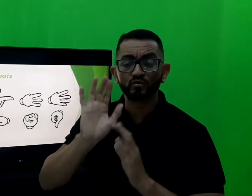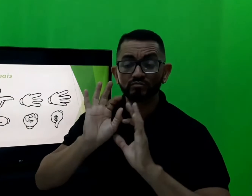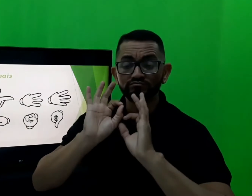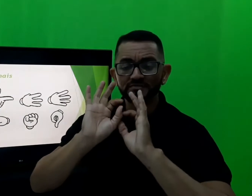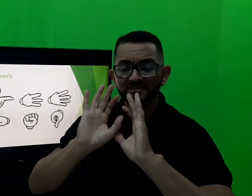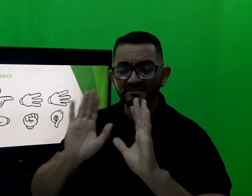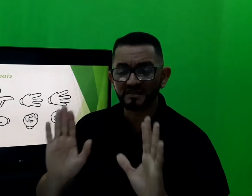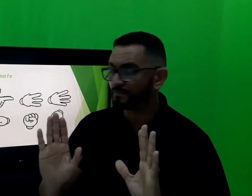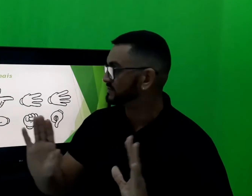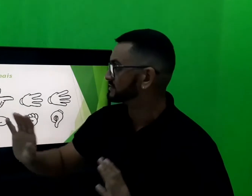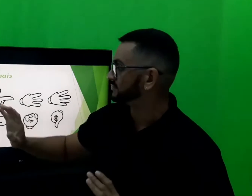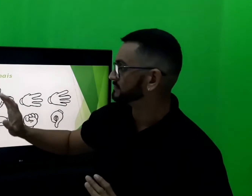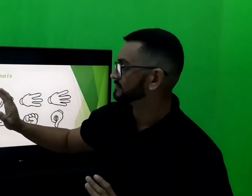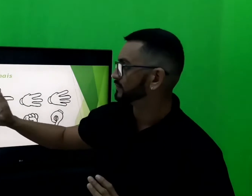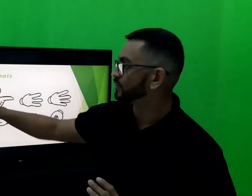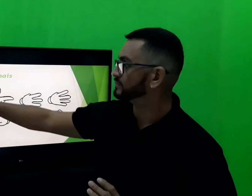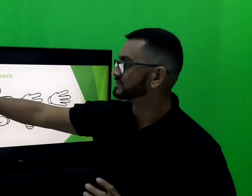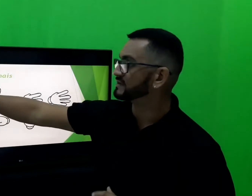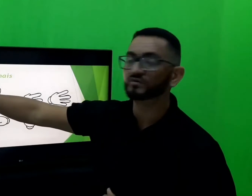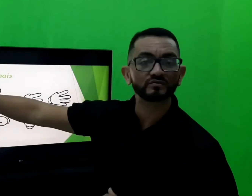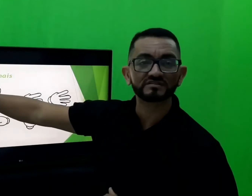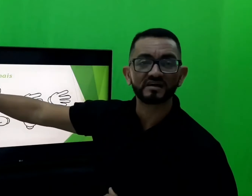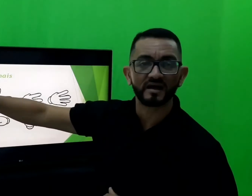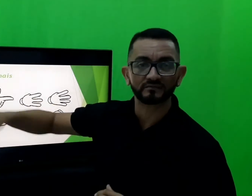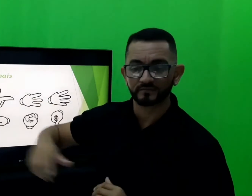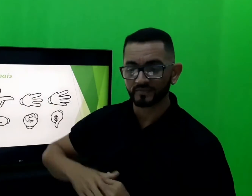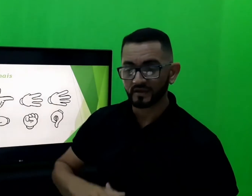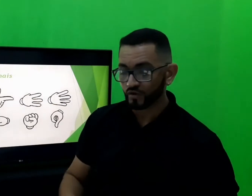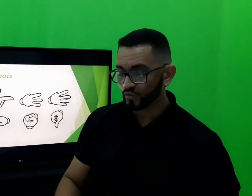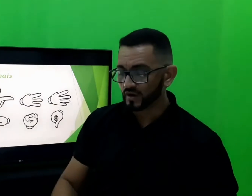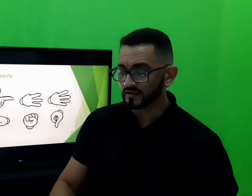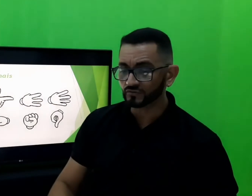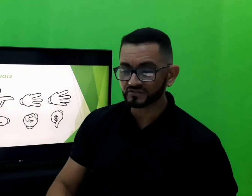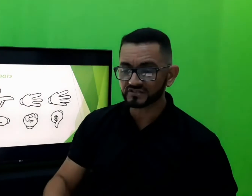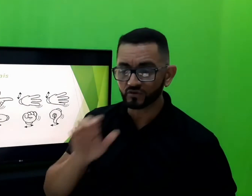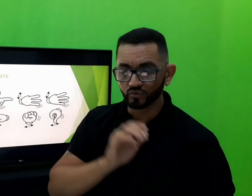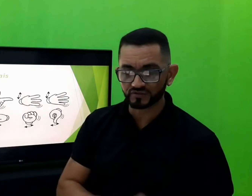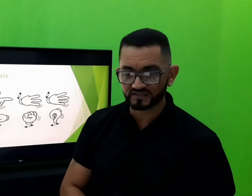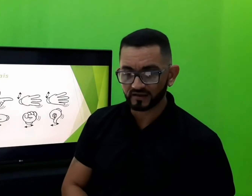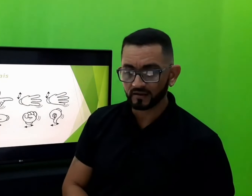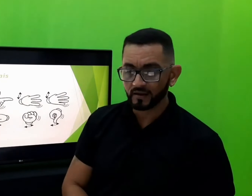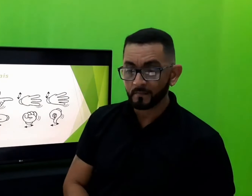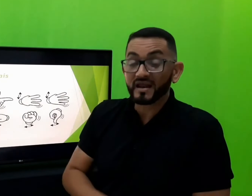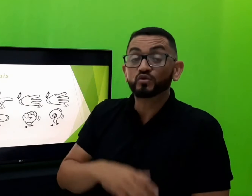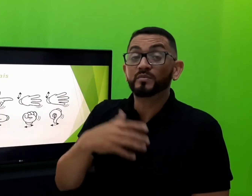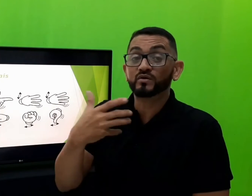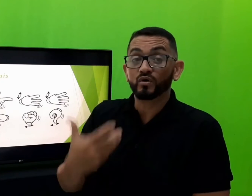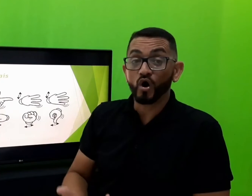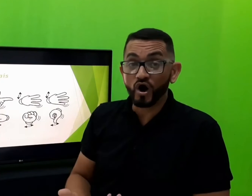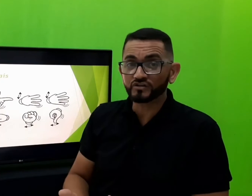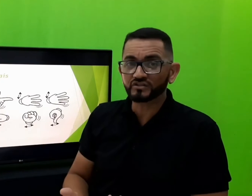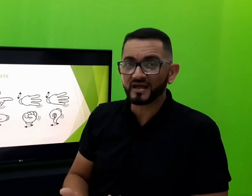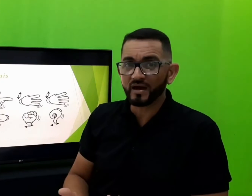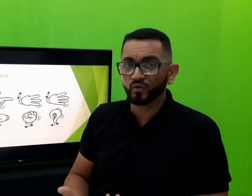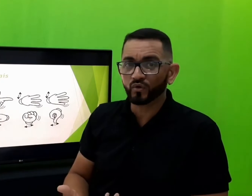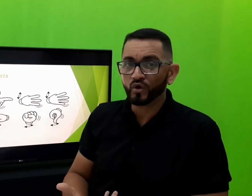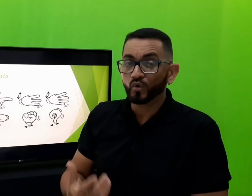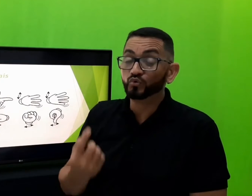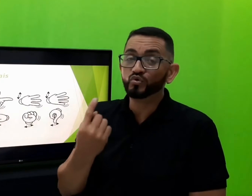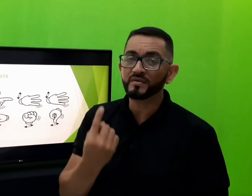1 simples, como está aqui no enunciado. Quando se usa para número ordinal, o número